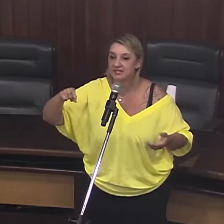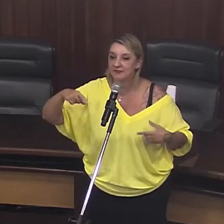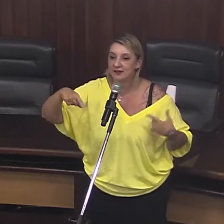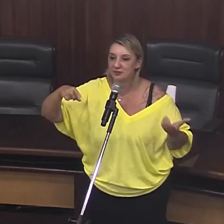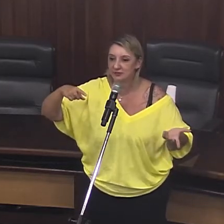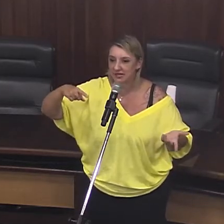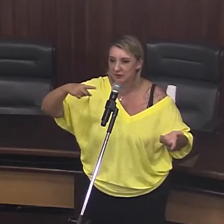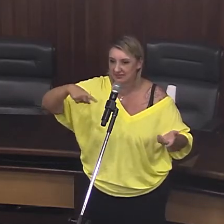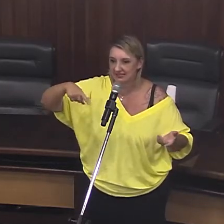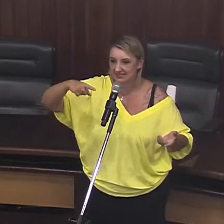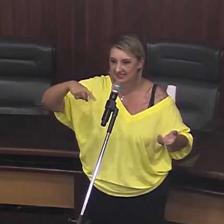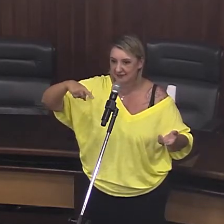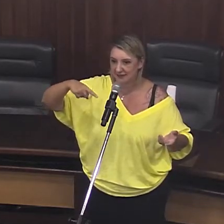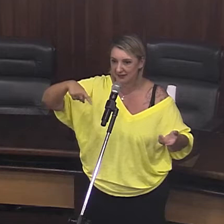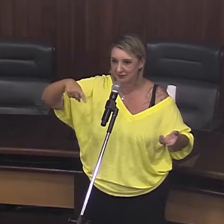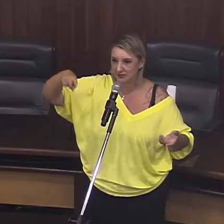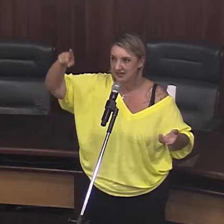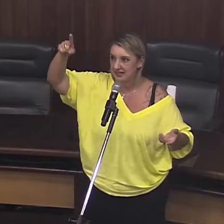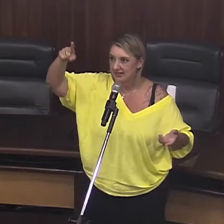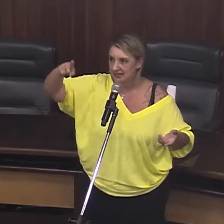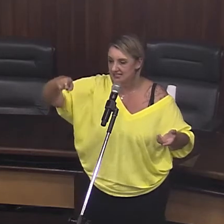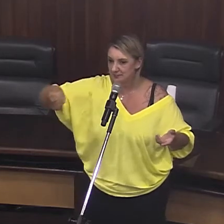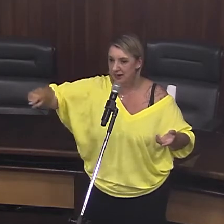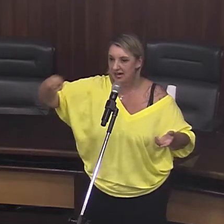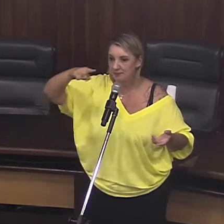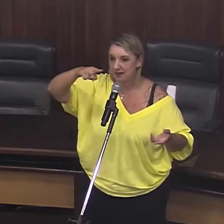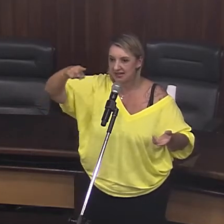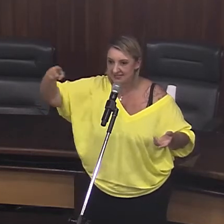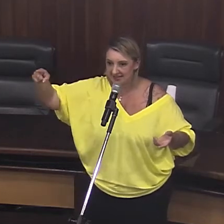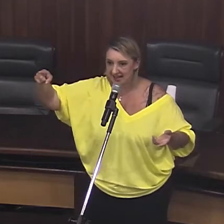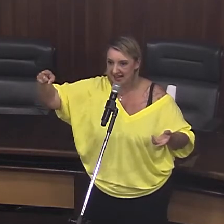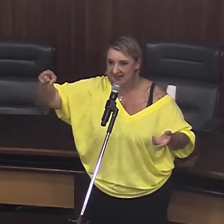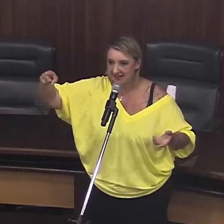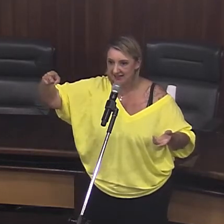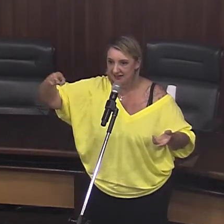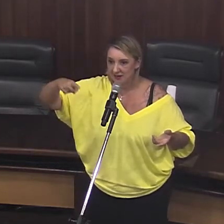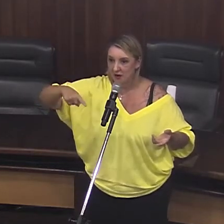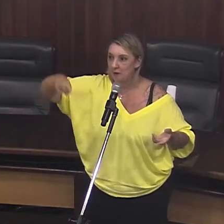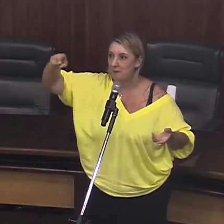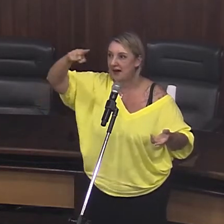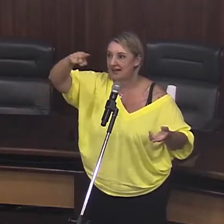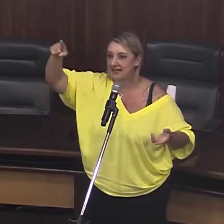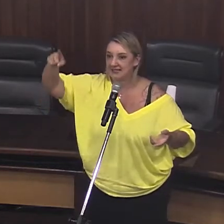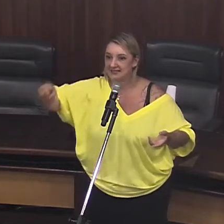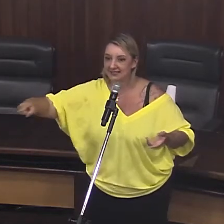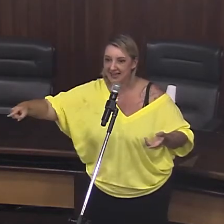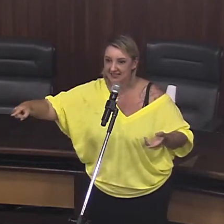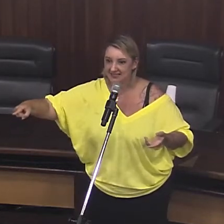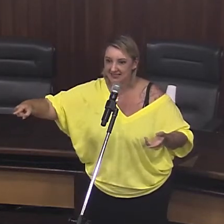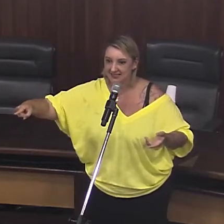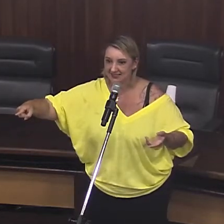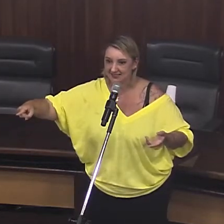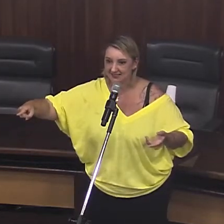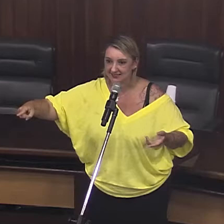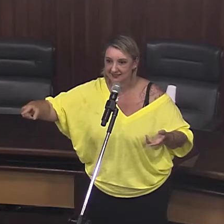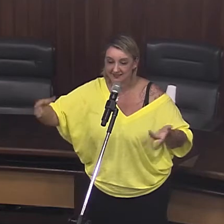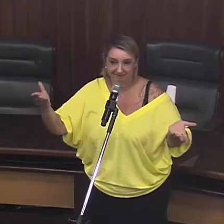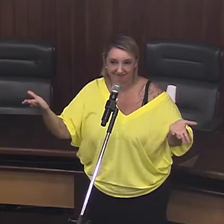faz um T quando você está escrevendo, espera para riscar ou para, risca e desce.